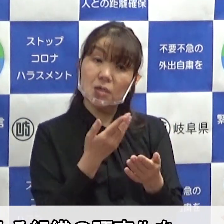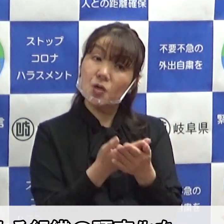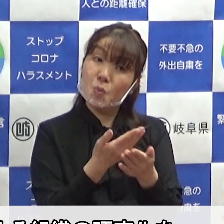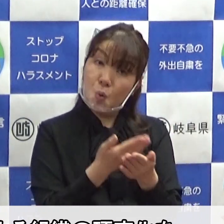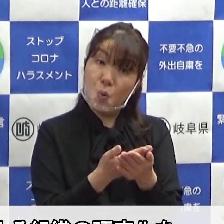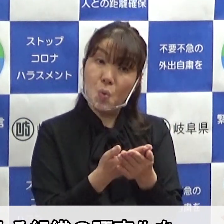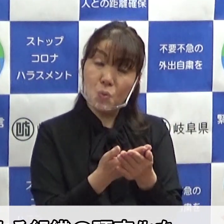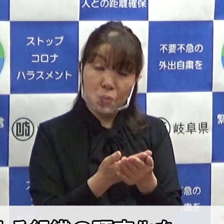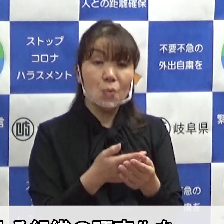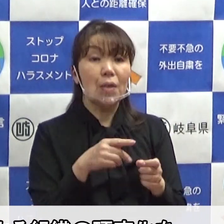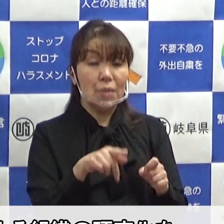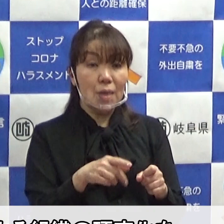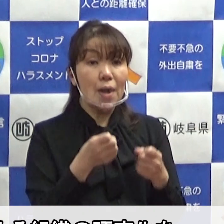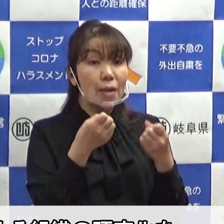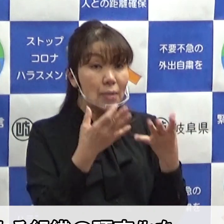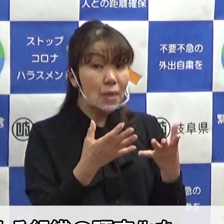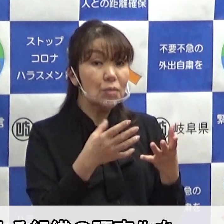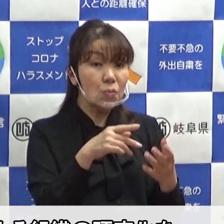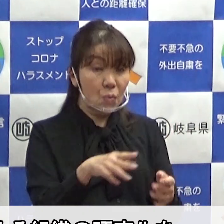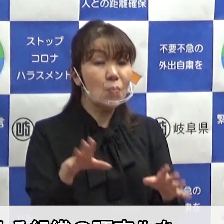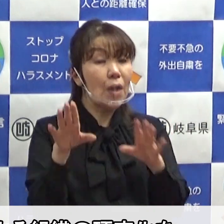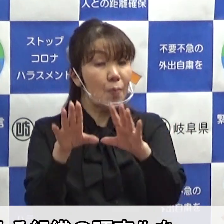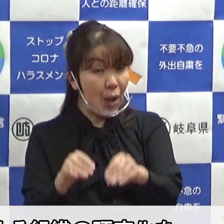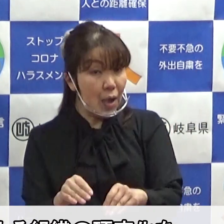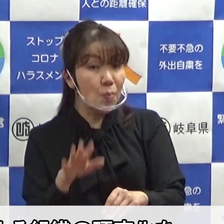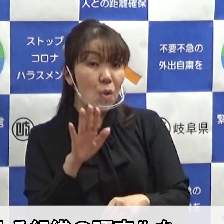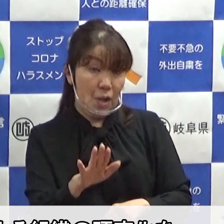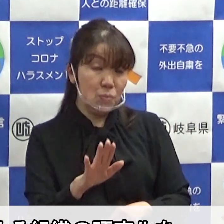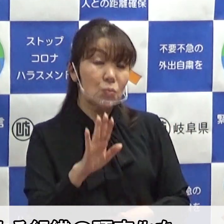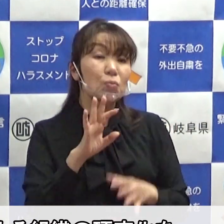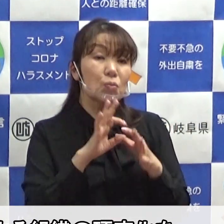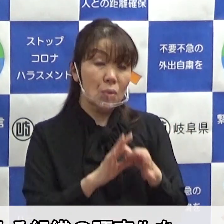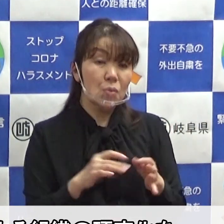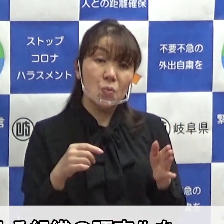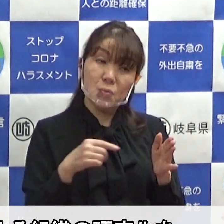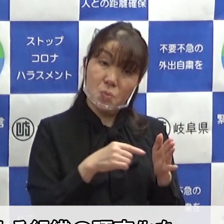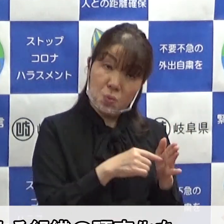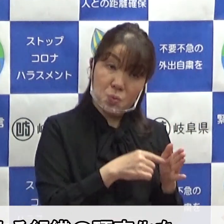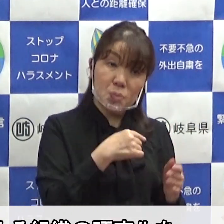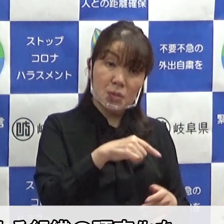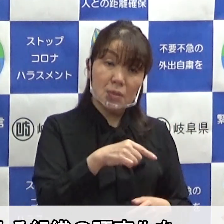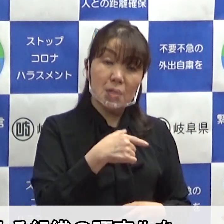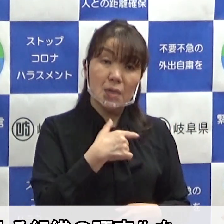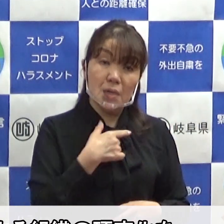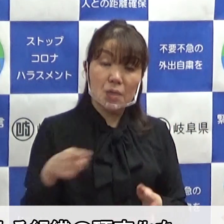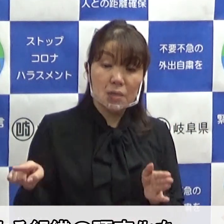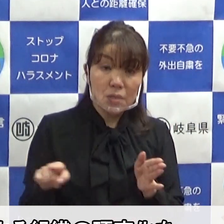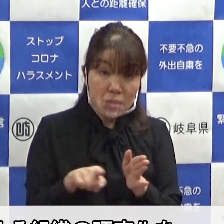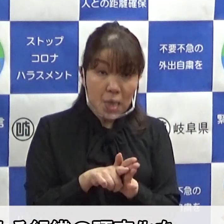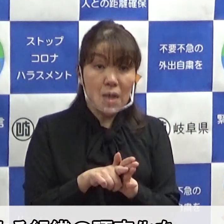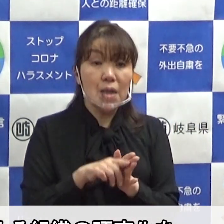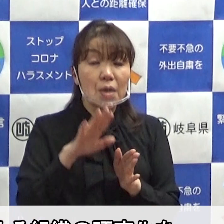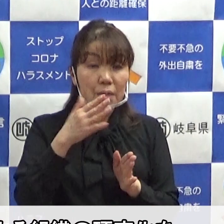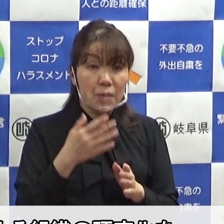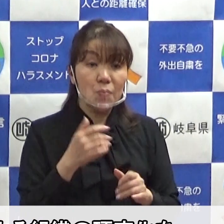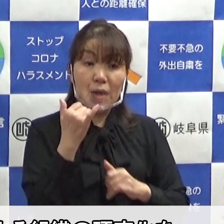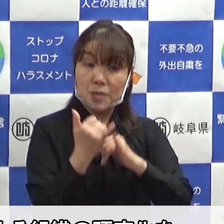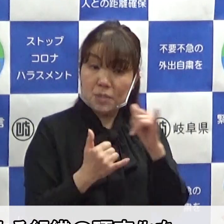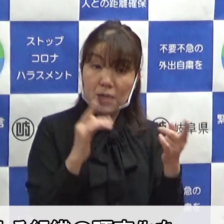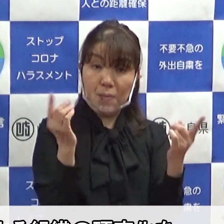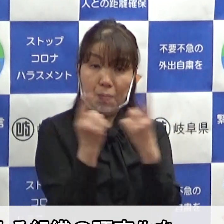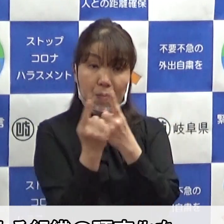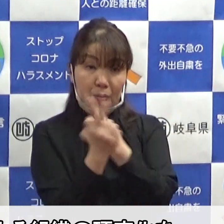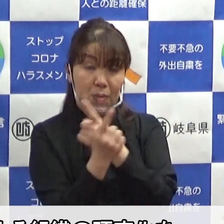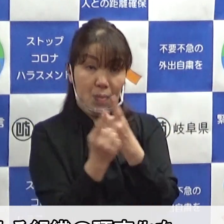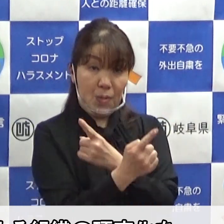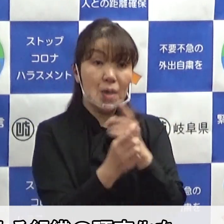新しい部局があったり、あるいはスクラップももちろんありますし、そういう努力はしてきておりますけども、時代はどんどん変わっていき